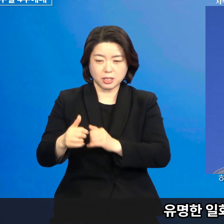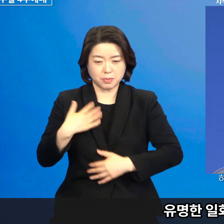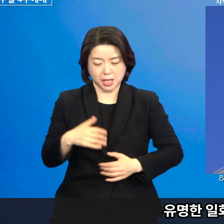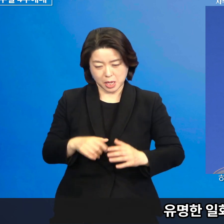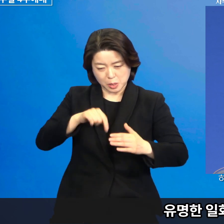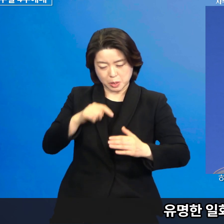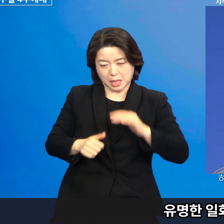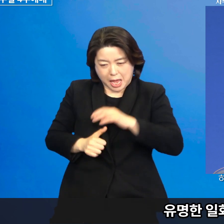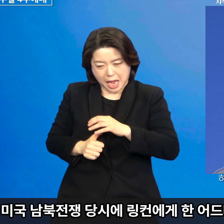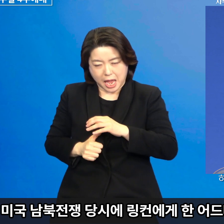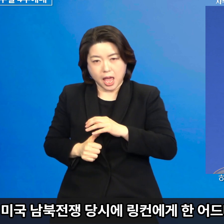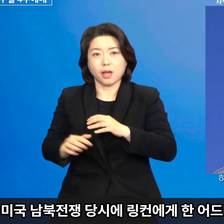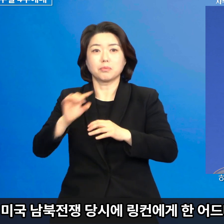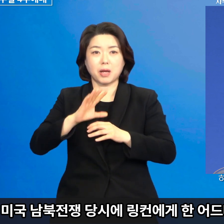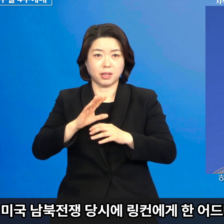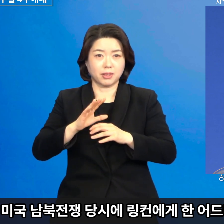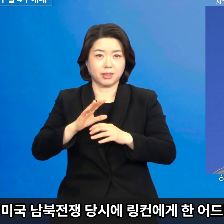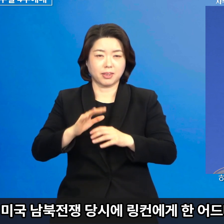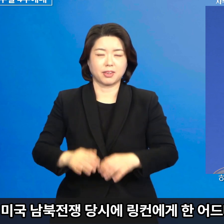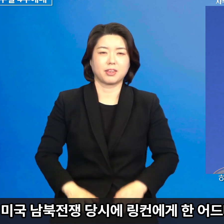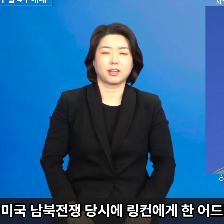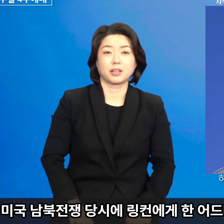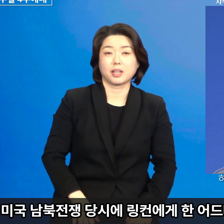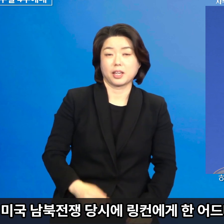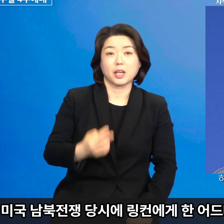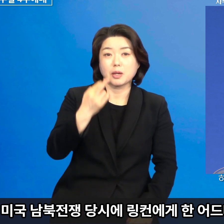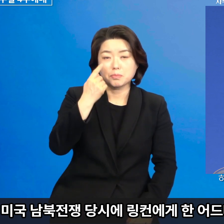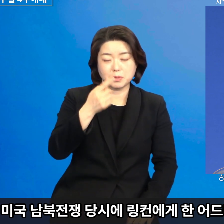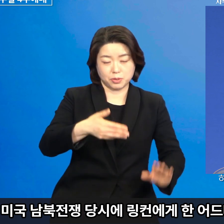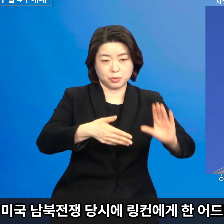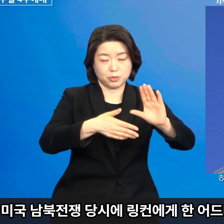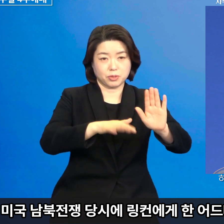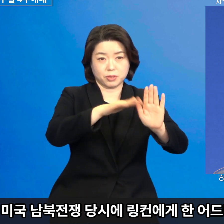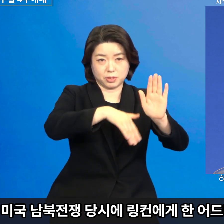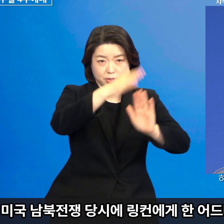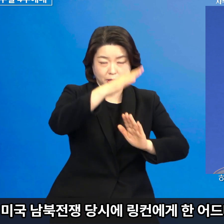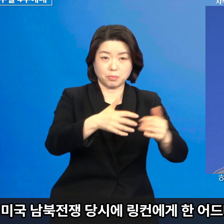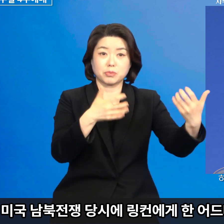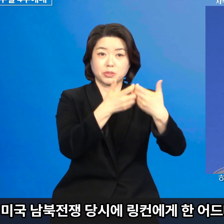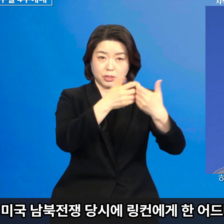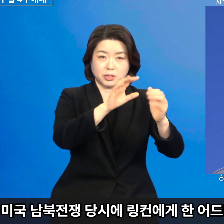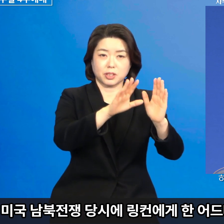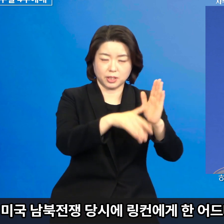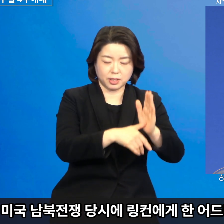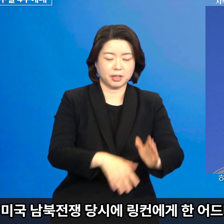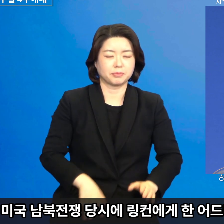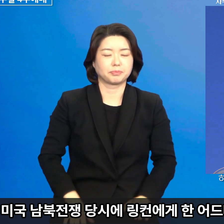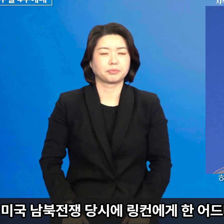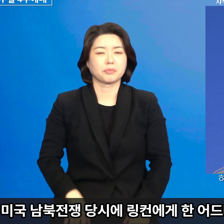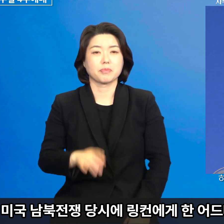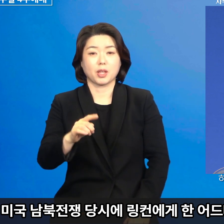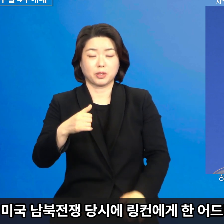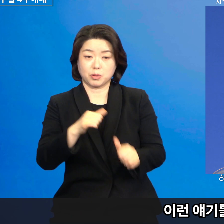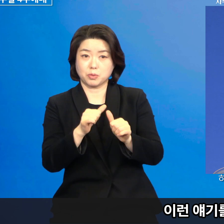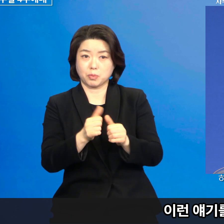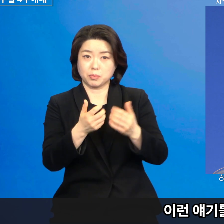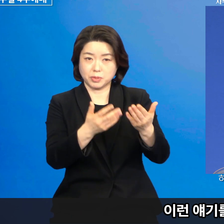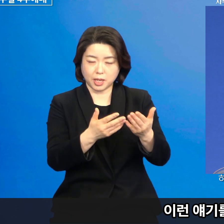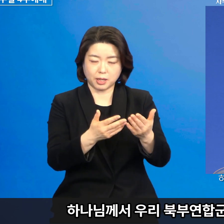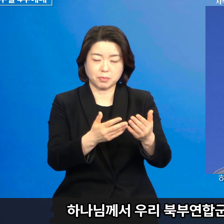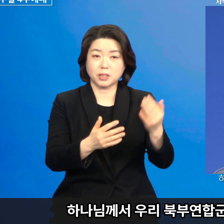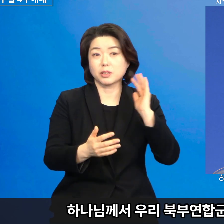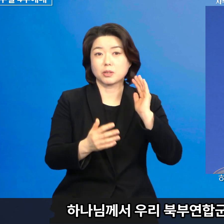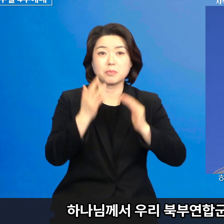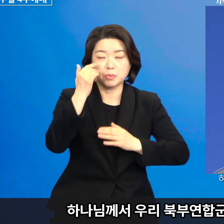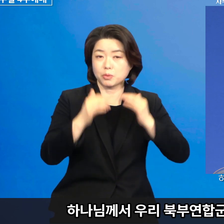몰라요. 유명한 일화입니다. 미국 남북전쟁 당시에 링컨에게 한 어드바이저가 와서, 고문 중에 한 명이 와서 이런 얘기를